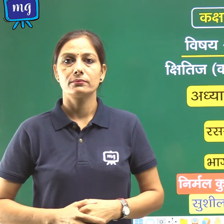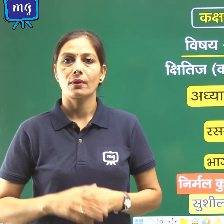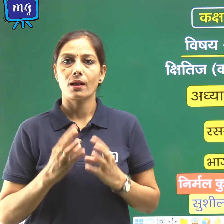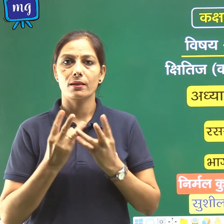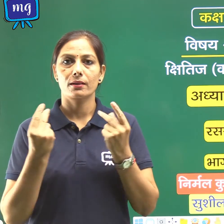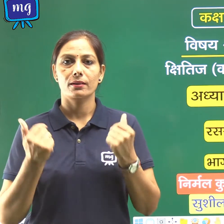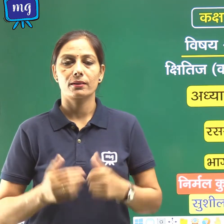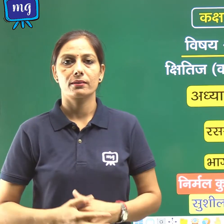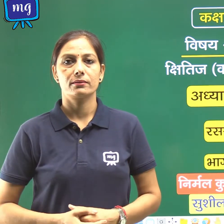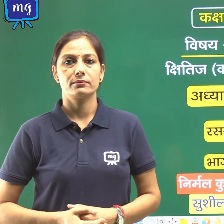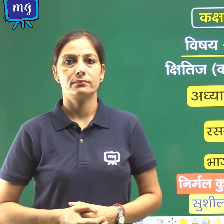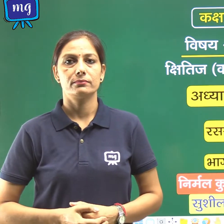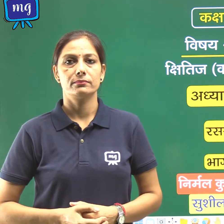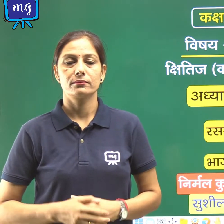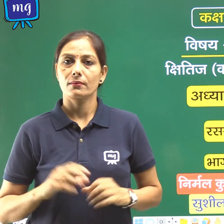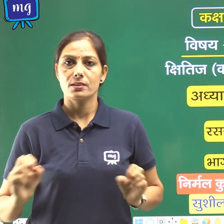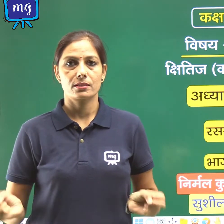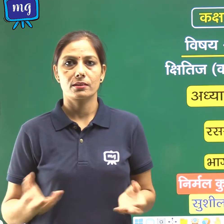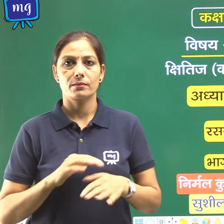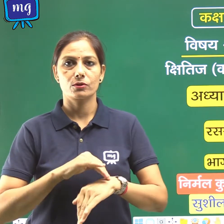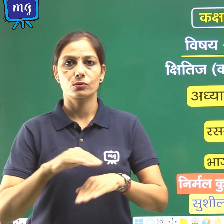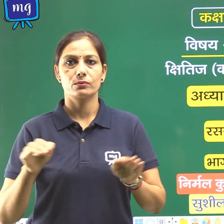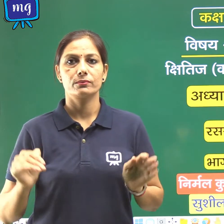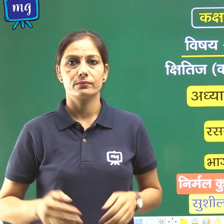हल करेंगे। शुरू करें बच्चों।